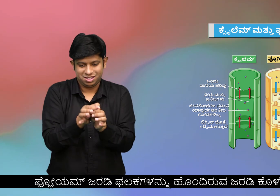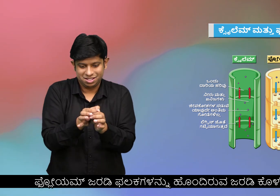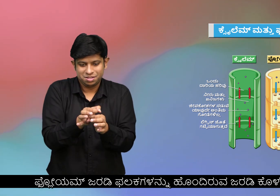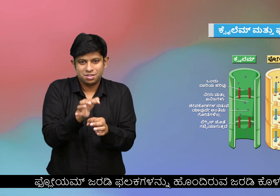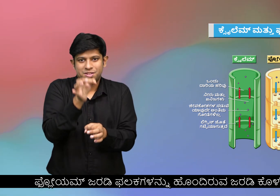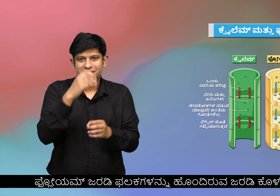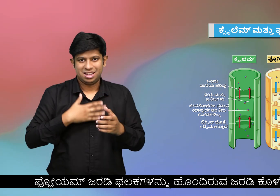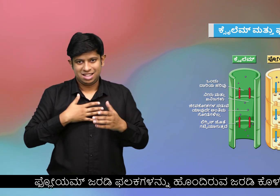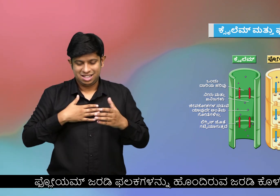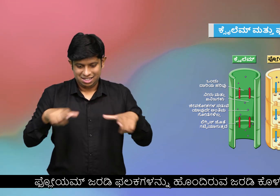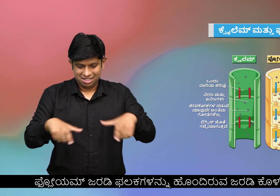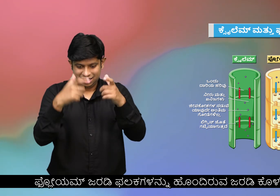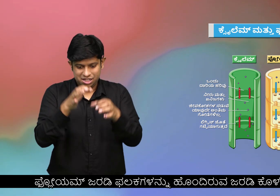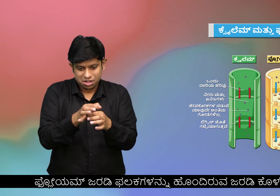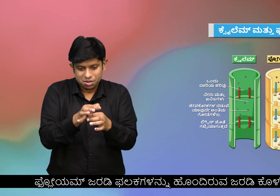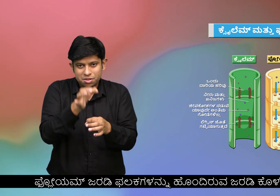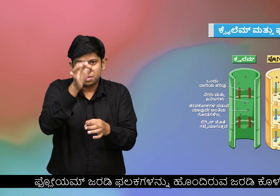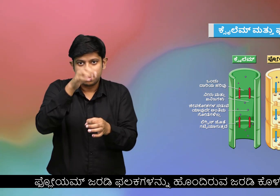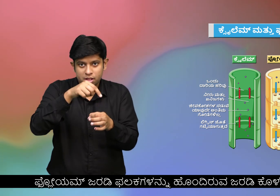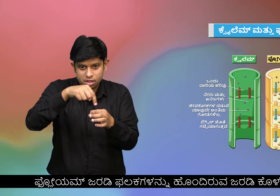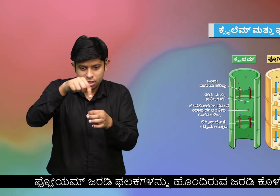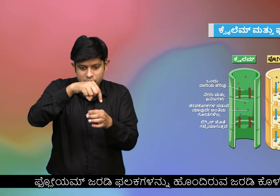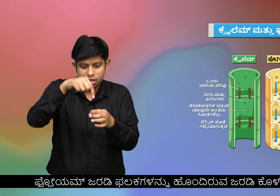ಹೊಂದಿರುವ ಜರಡಿ ಕೊಳವೆಗಳಿಂದ ಕೂಡಿದೆ.